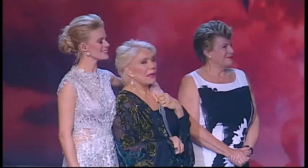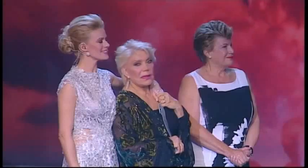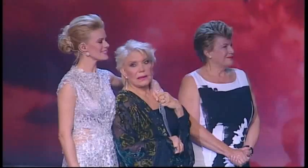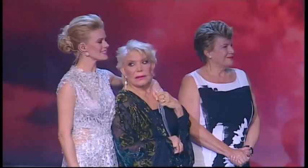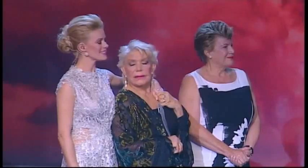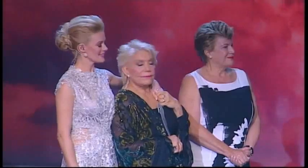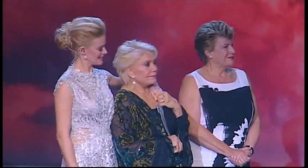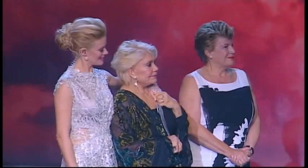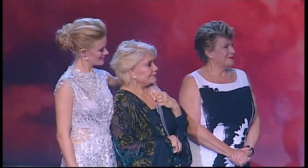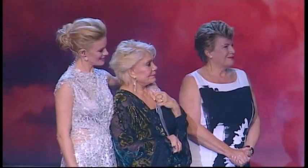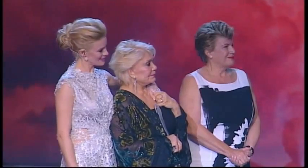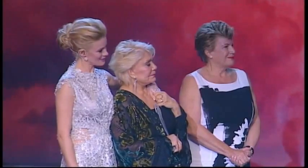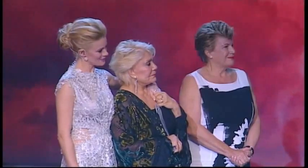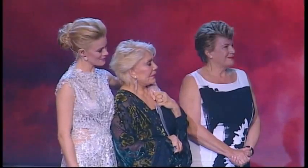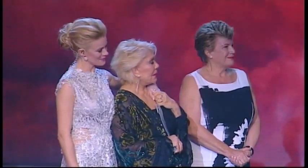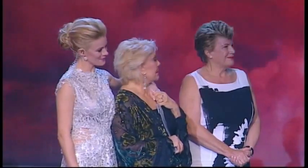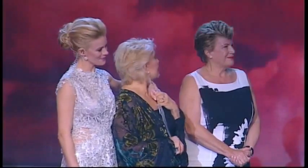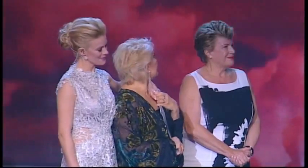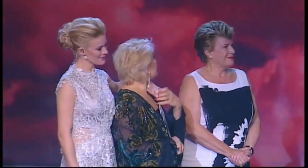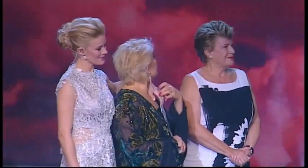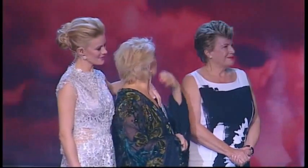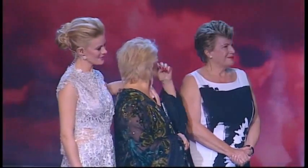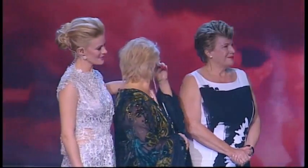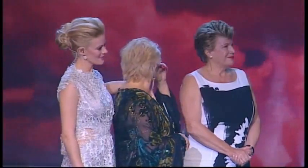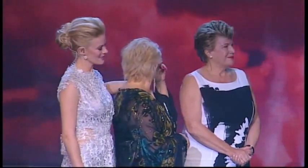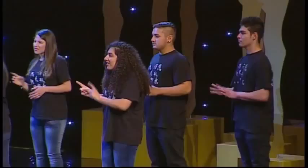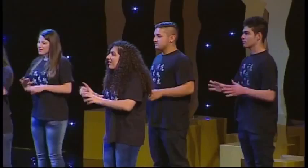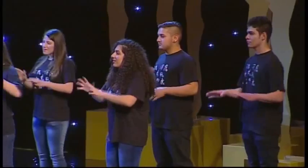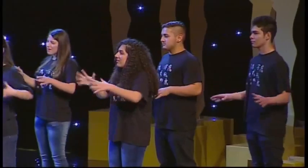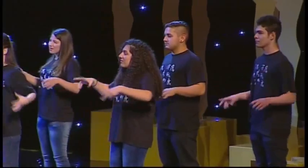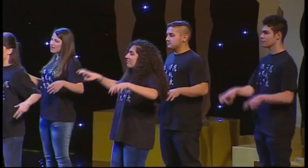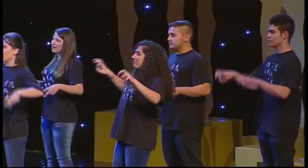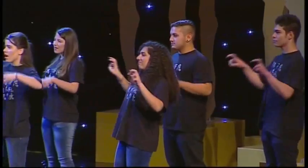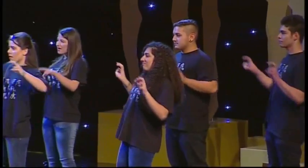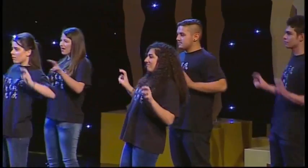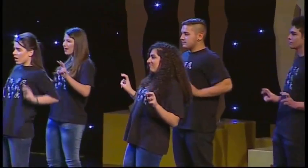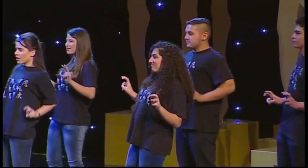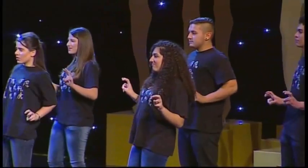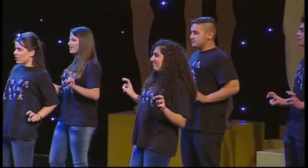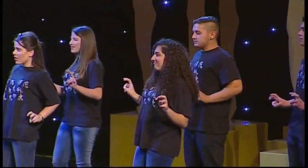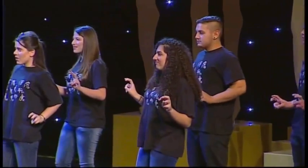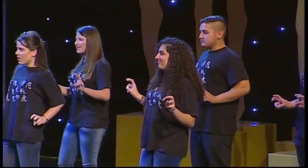Τα σύννεφα μου μάθαν το γαλάζιο, τα κύματα να ράζω.